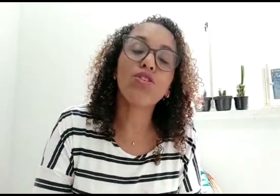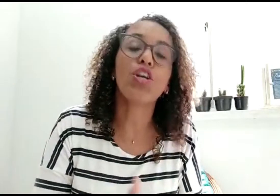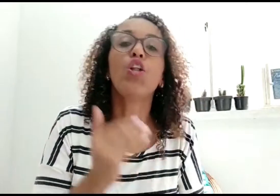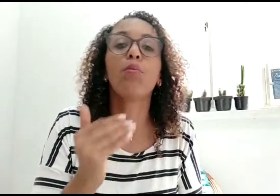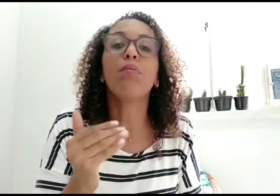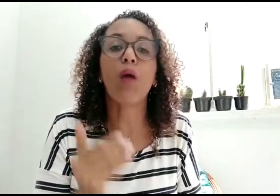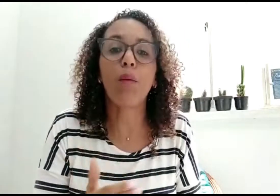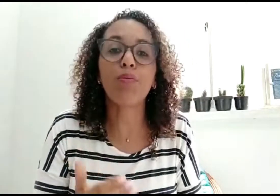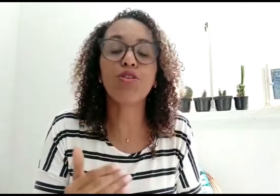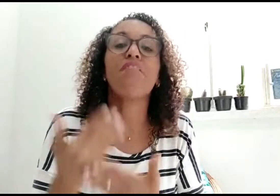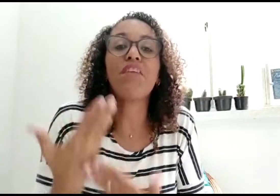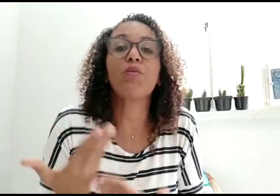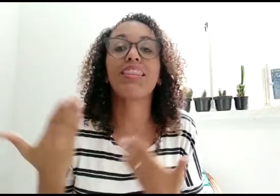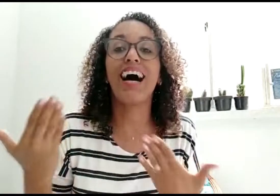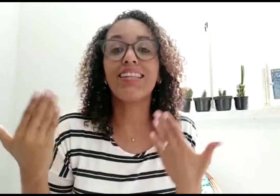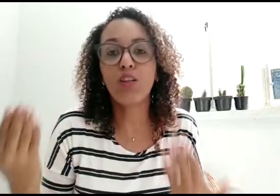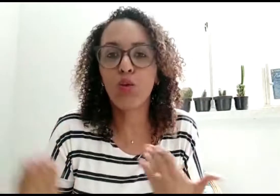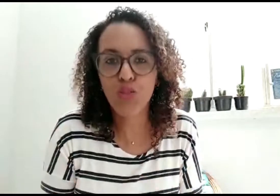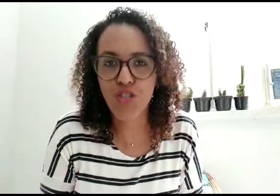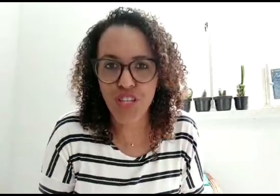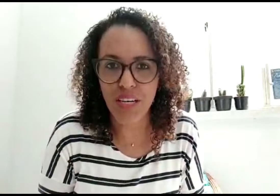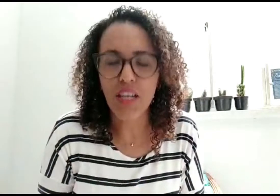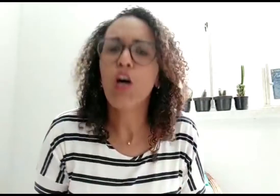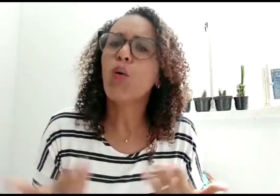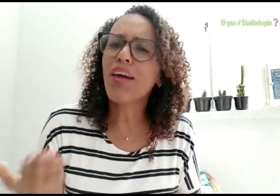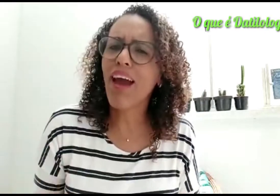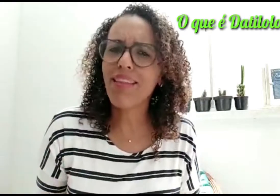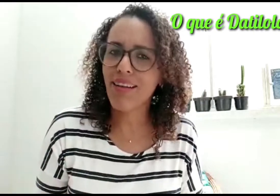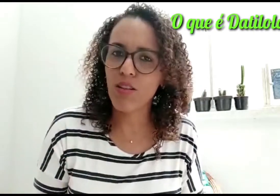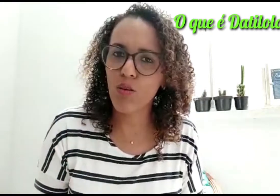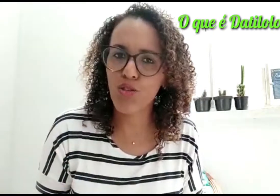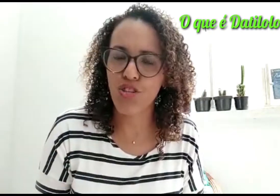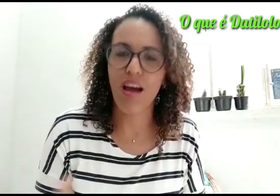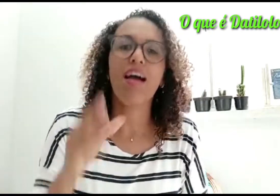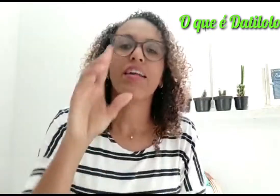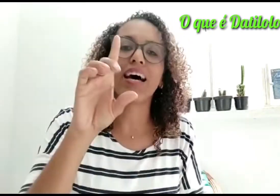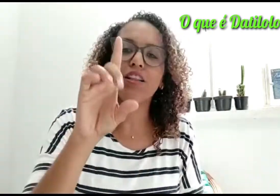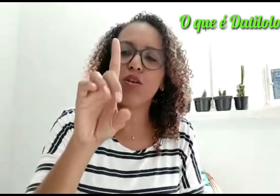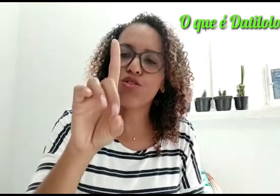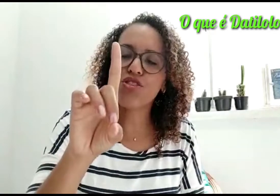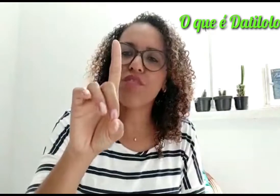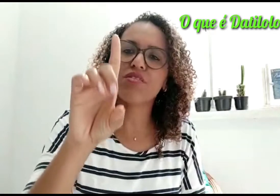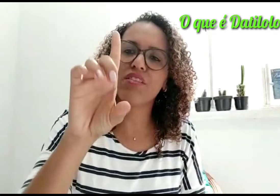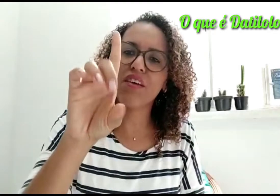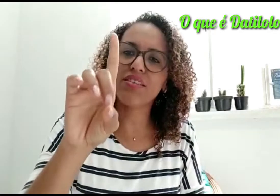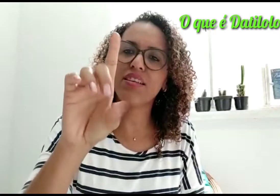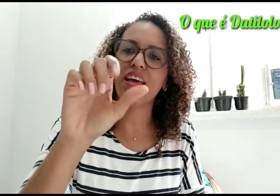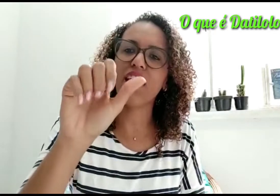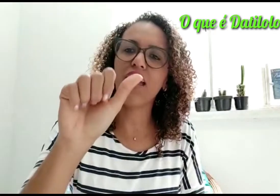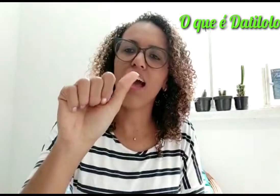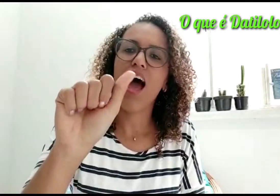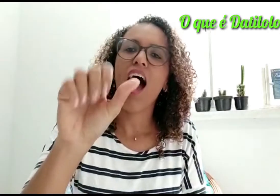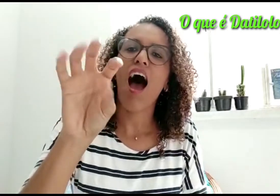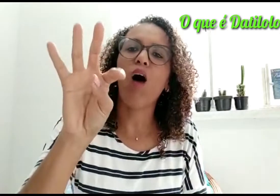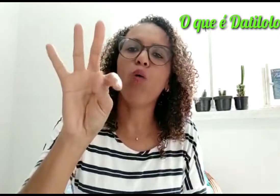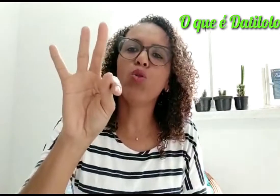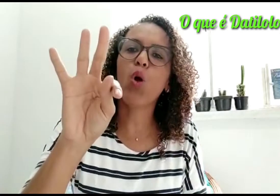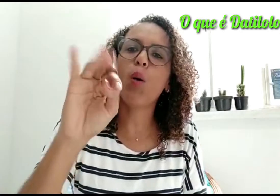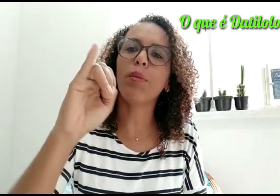e nome próprios é feita a datilologia. O que é datilologia? Datilologia é você fazer o nome